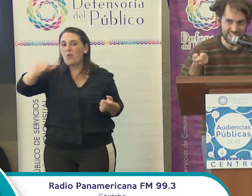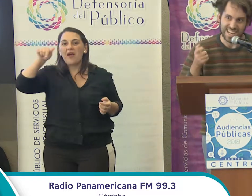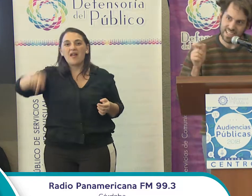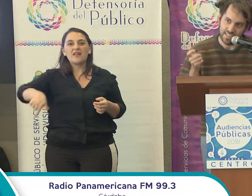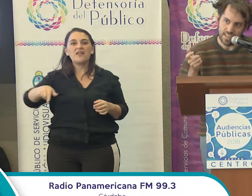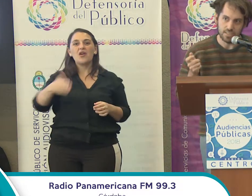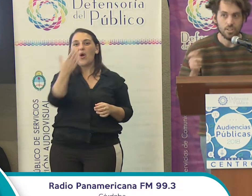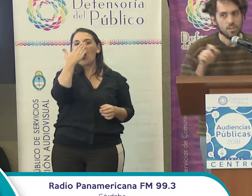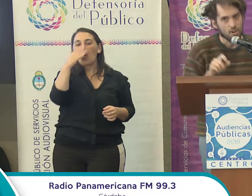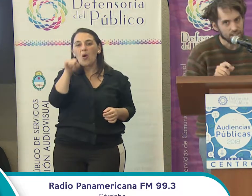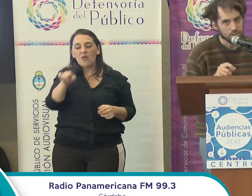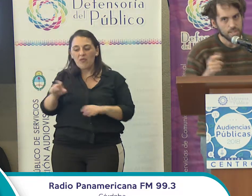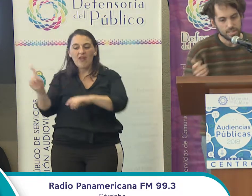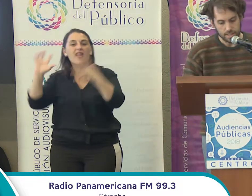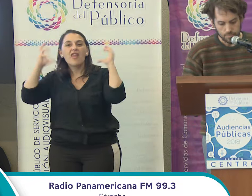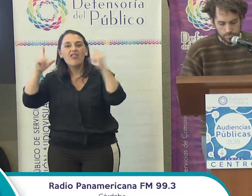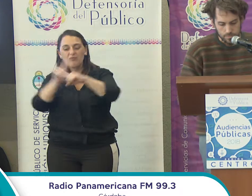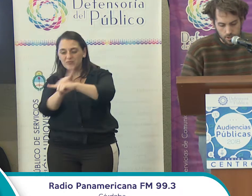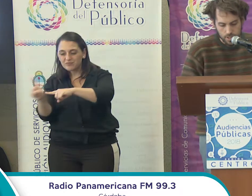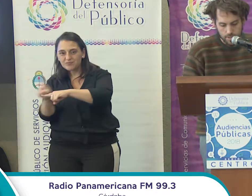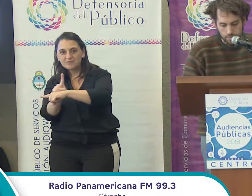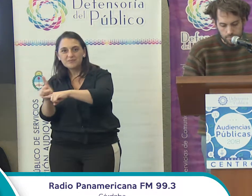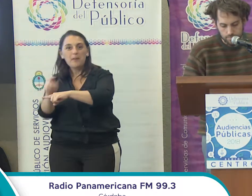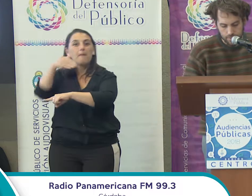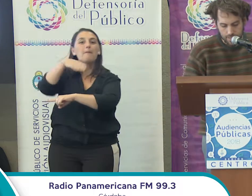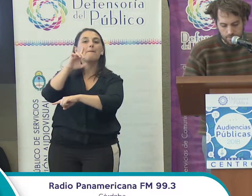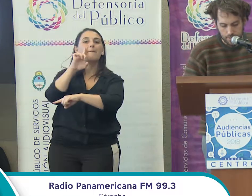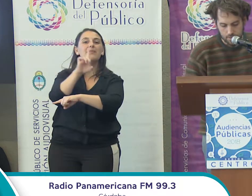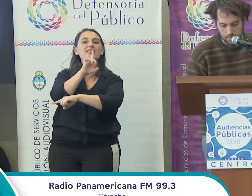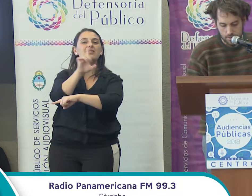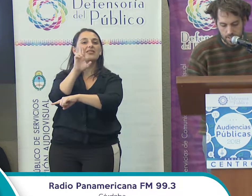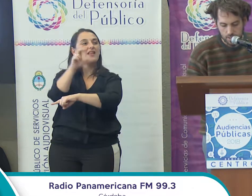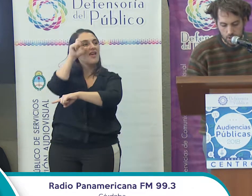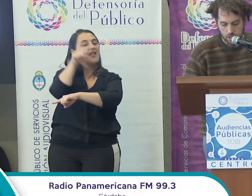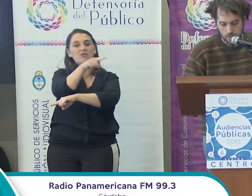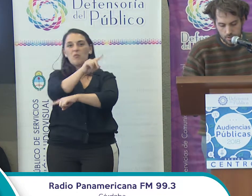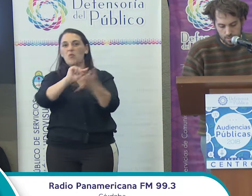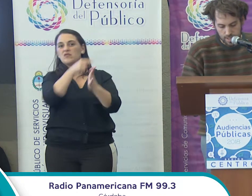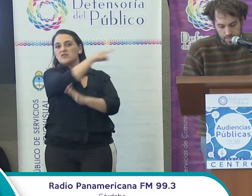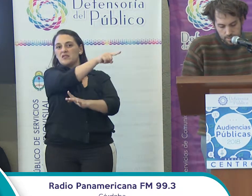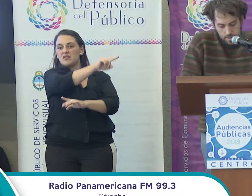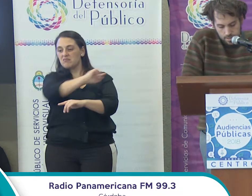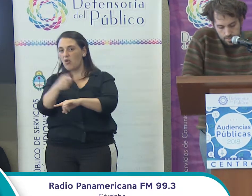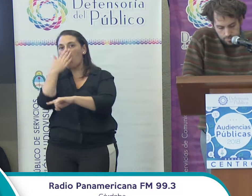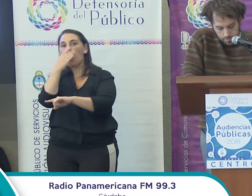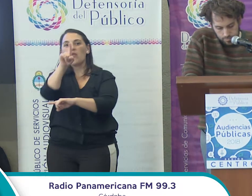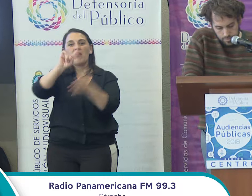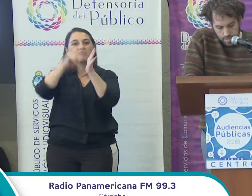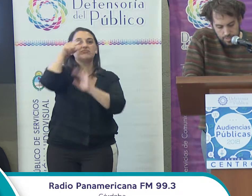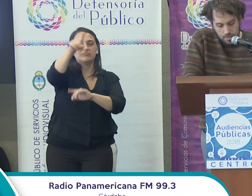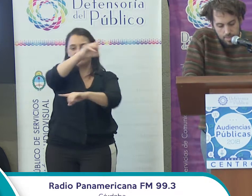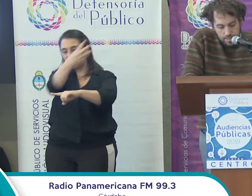sintoniza cadenatres a radio mitre donde bueno la información siempre viene de korda o de buenos aires